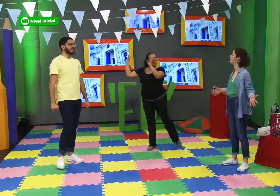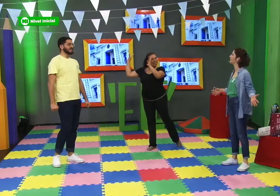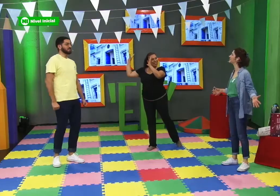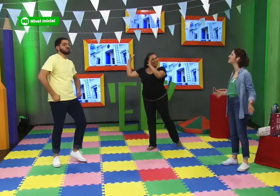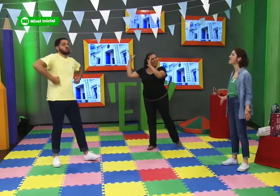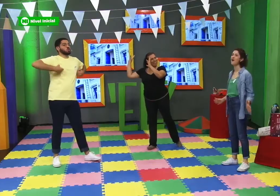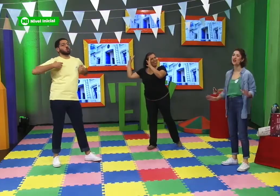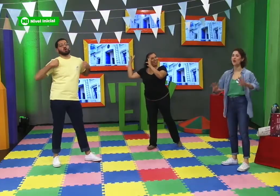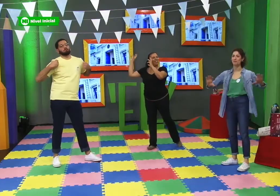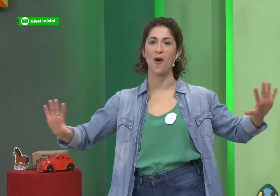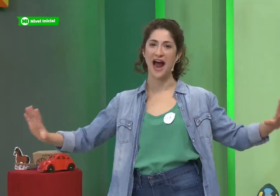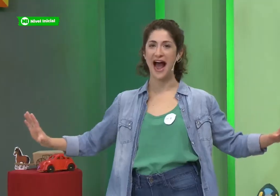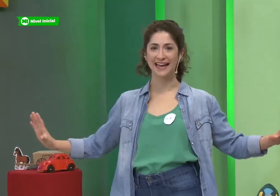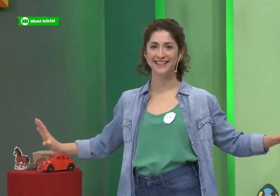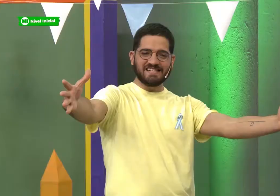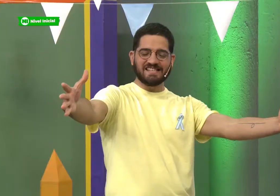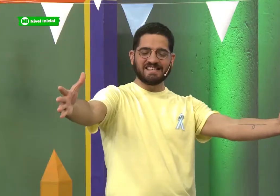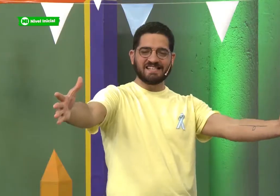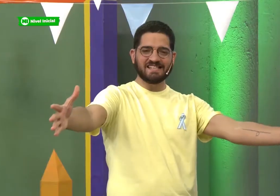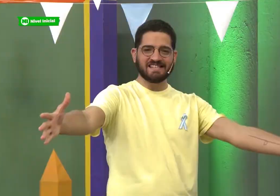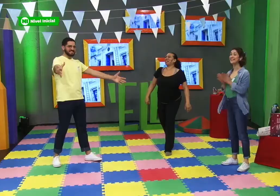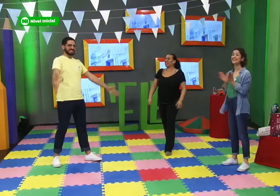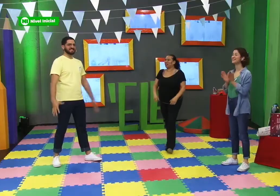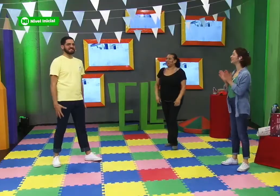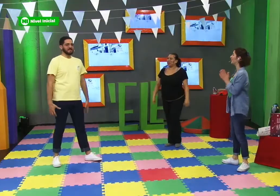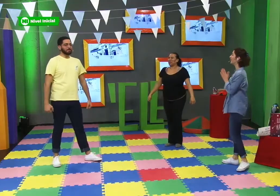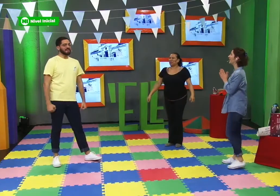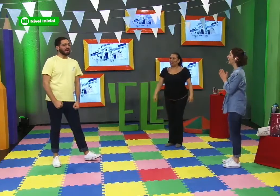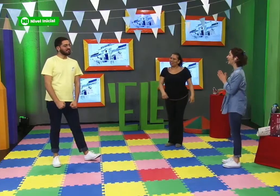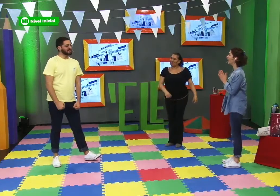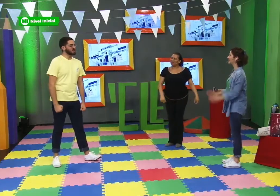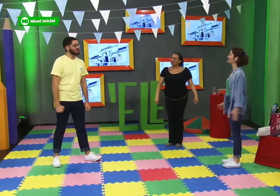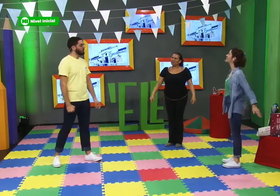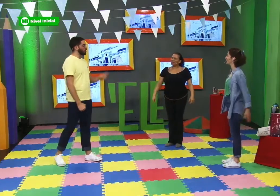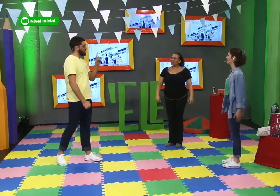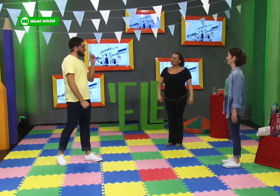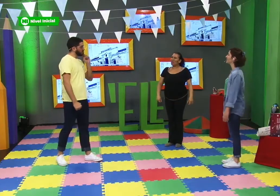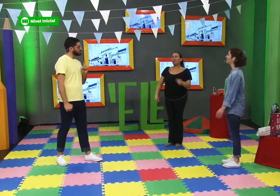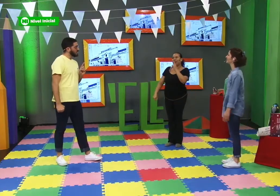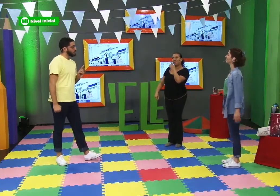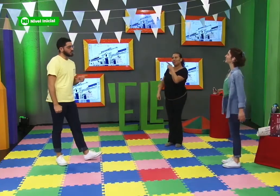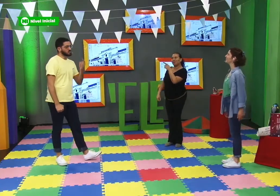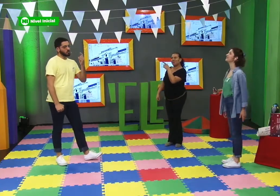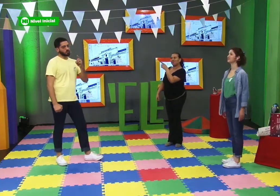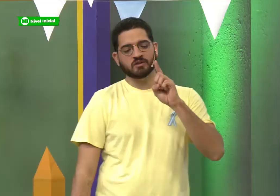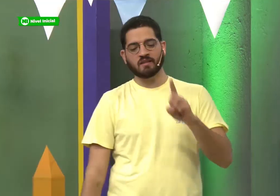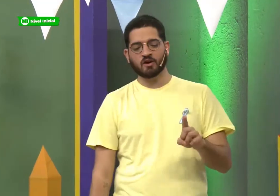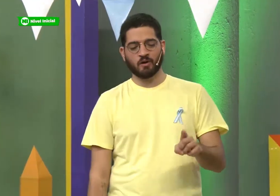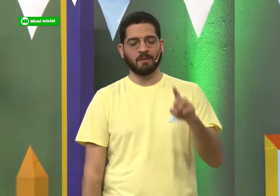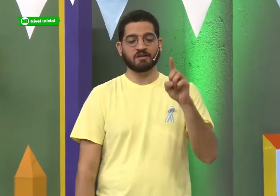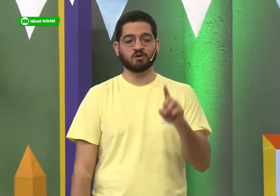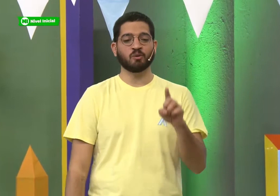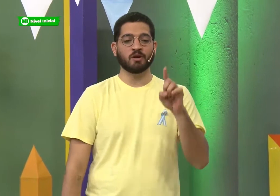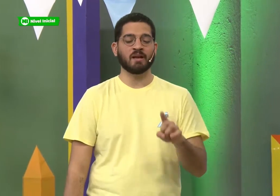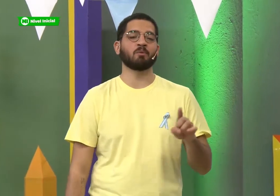hacer expresión corporal. Sí, vamos a hacer expresión corporal. Me encanta, señor. ¿Sabe por qué? A ver. Porque yo me acuerdo que usted dijo